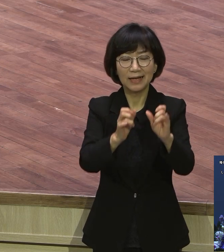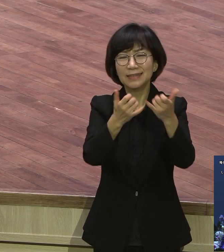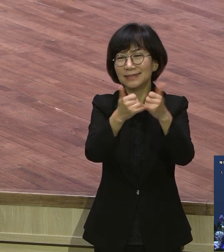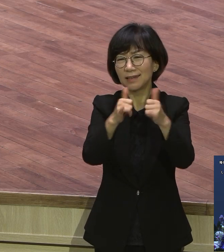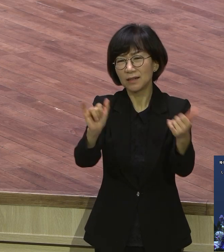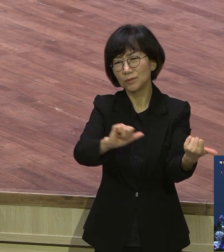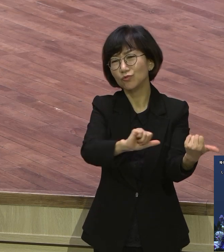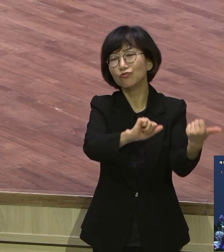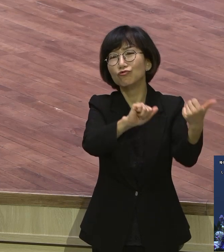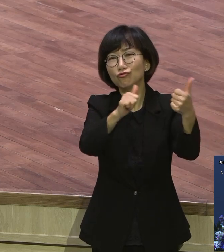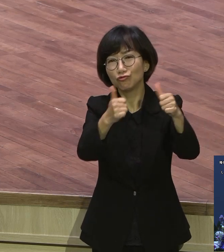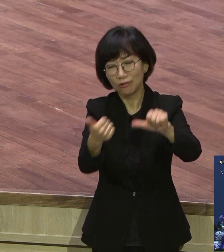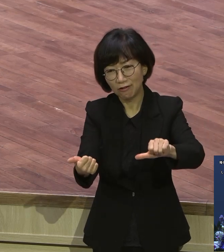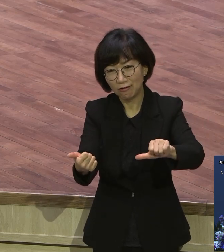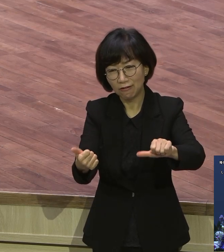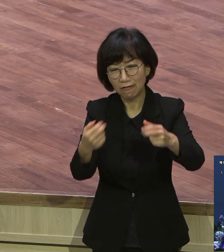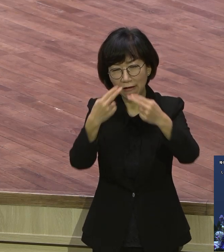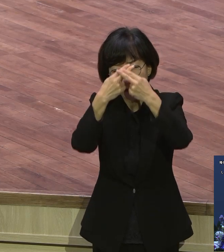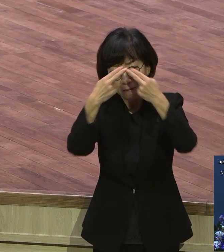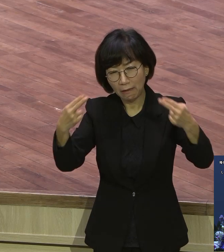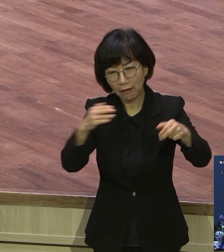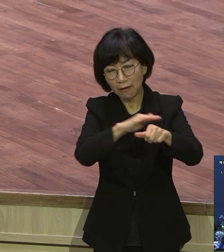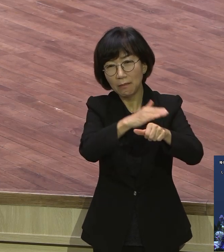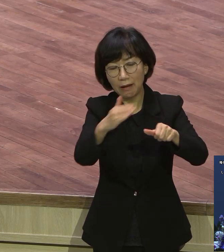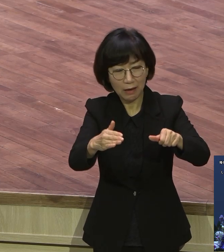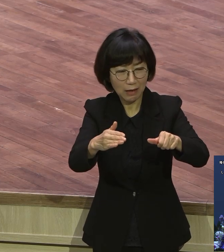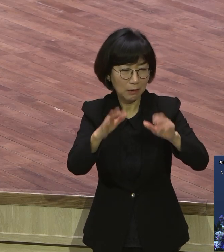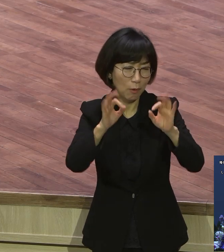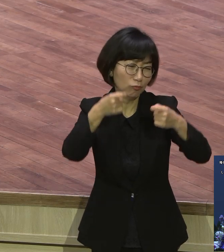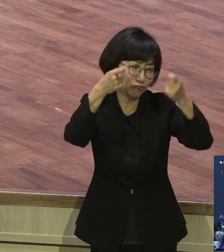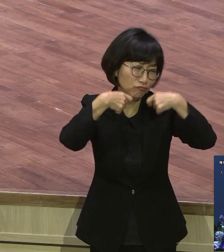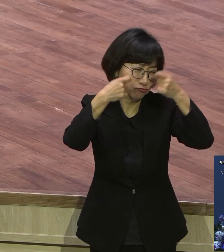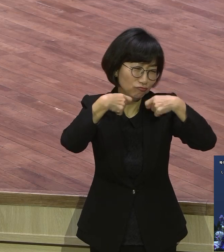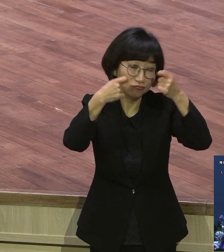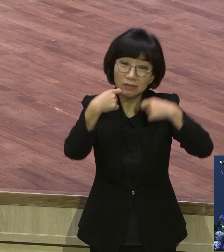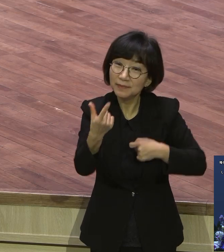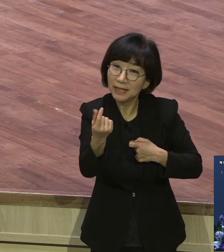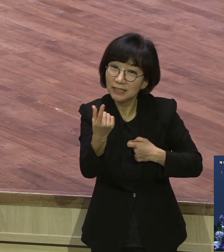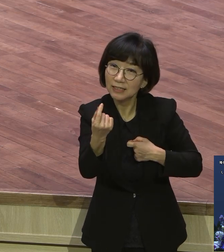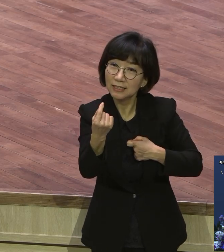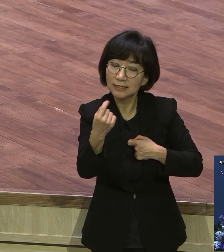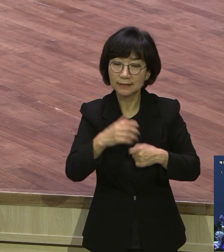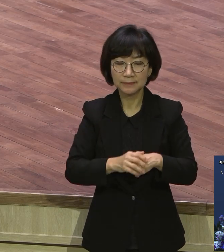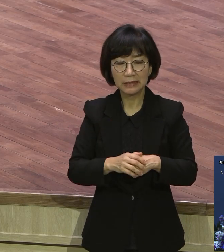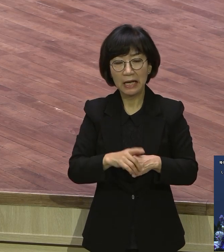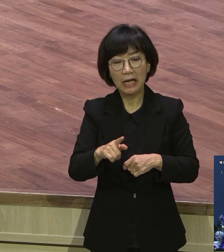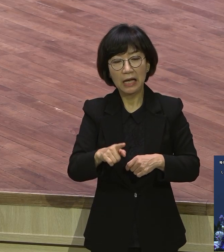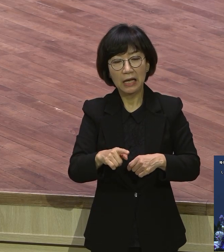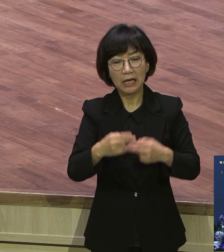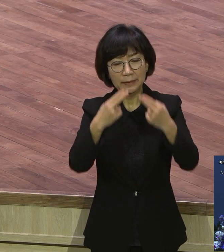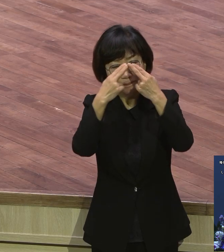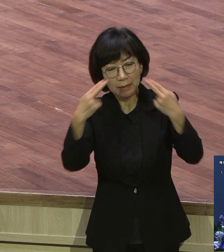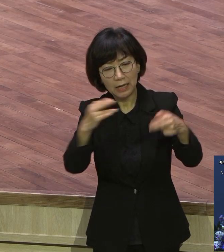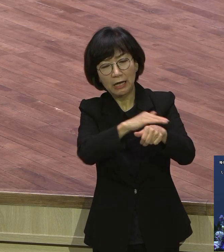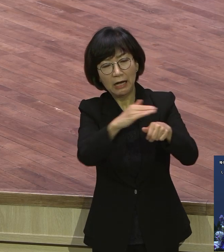통곡하지요 영혼 떠나면 죽은 거죠 영혼 떠난 육신 앞에 통곡하잖아요